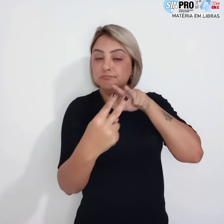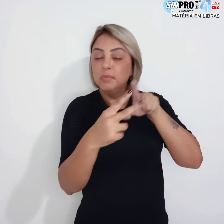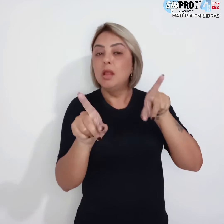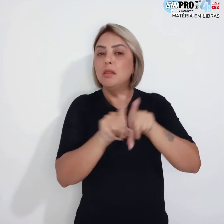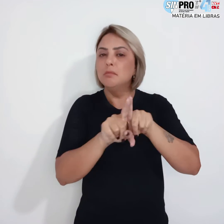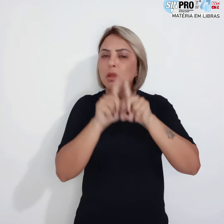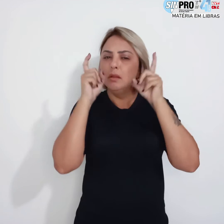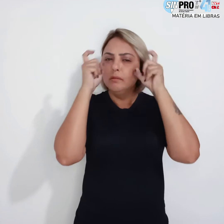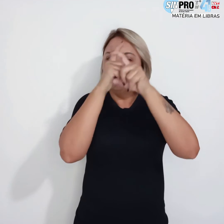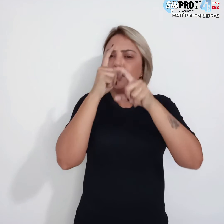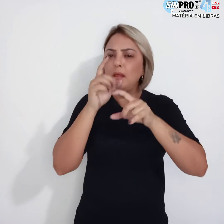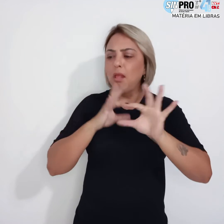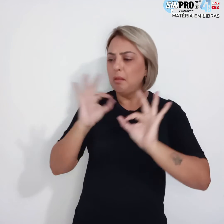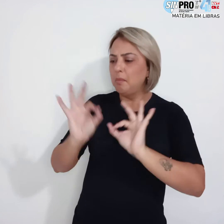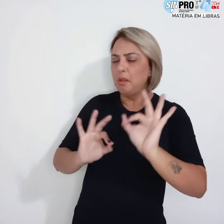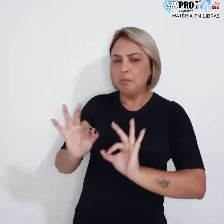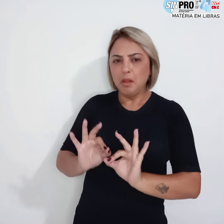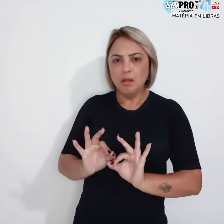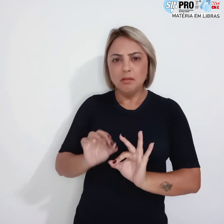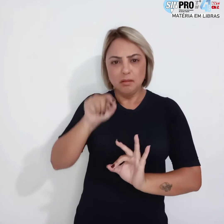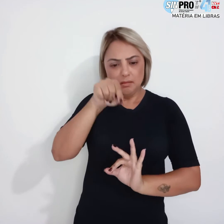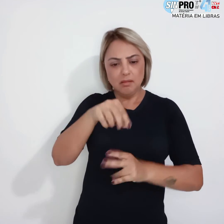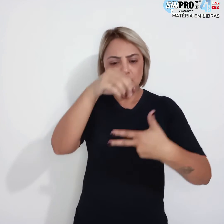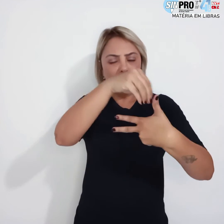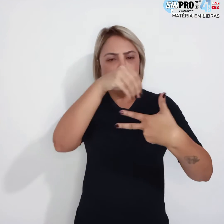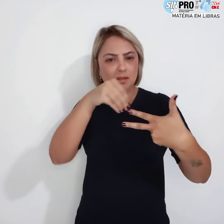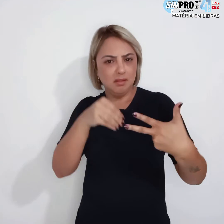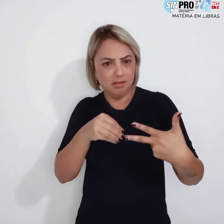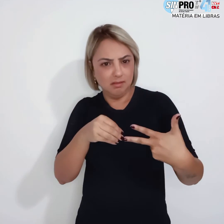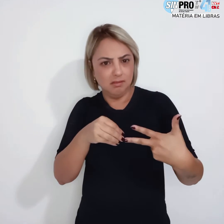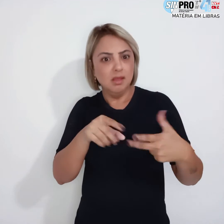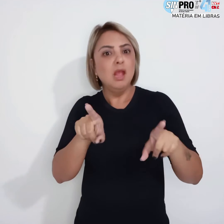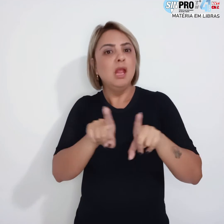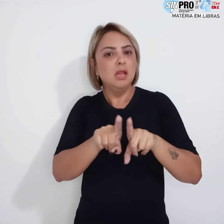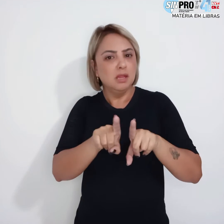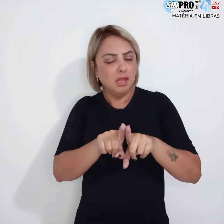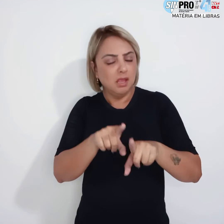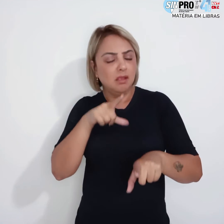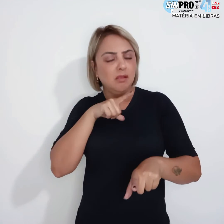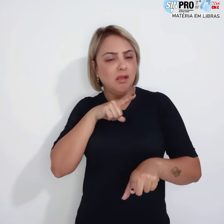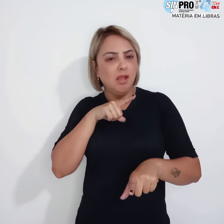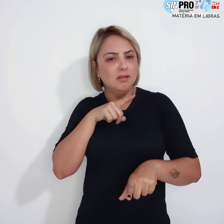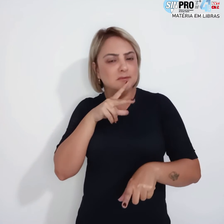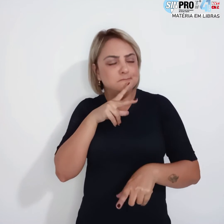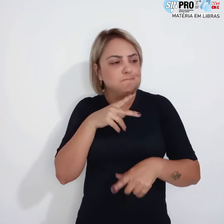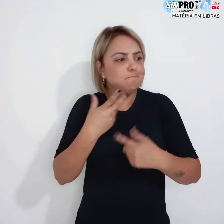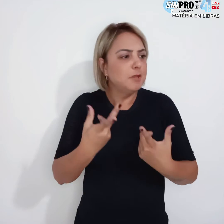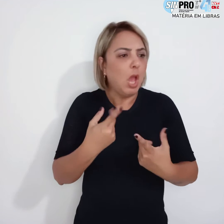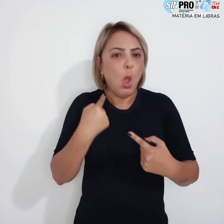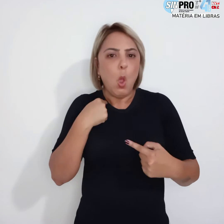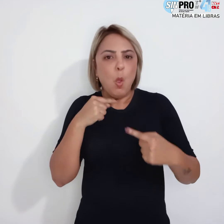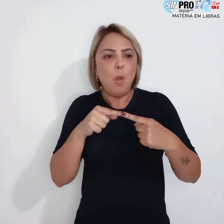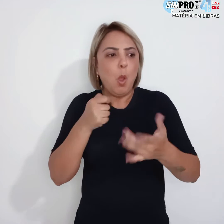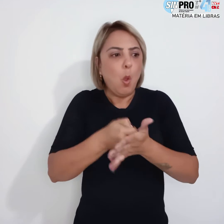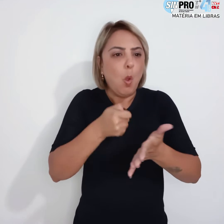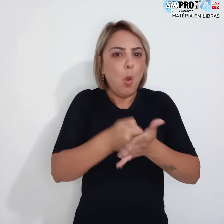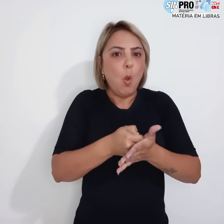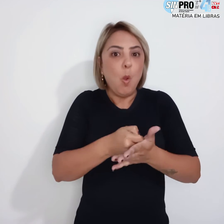dificuldade em se preparar para esta edição do exame. Ainda foram forçados a se submeter ao risco de contágio da